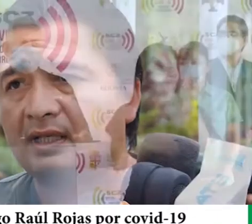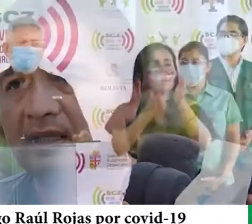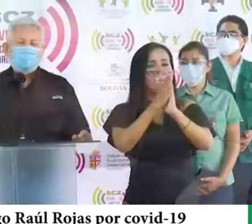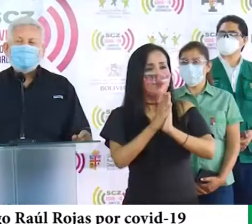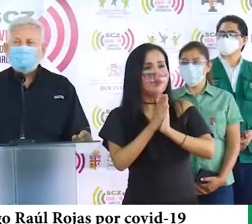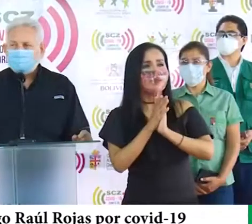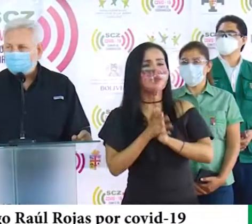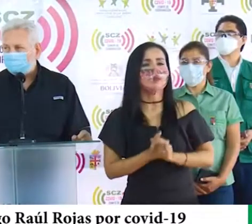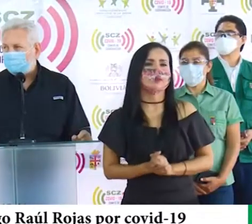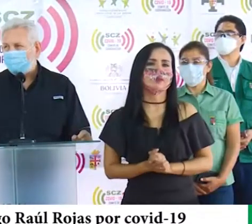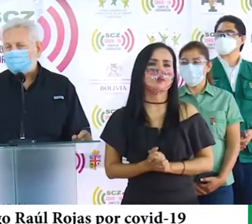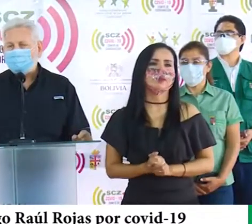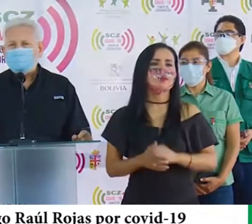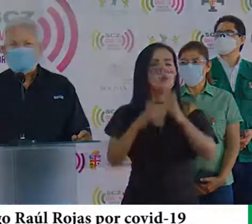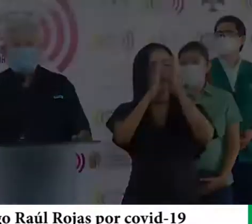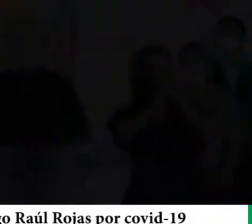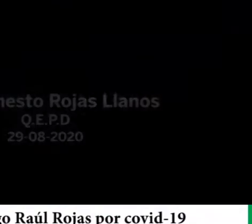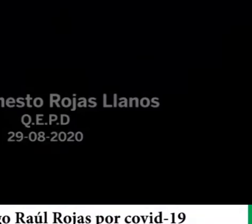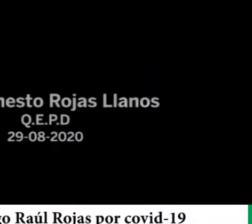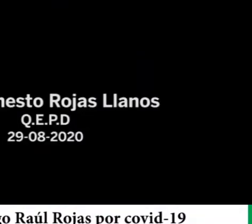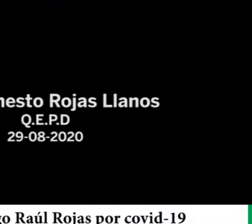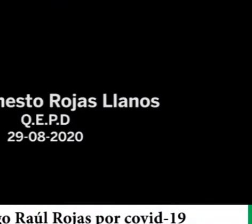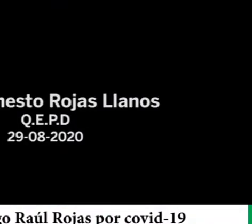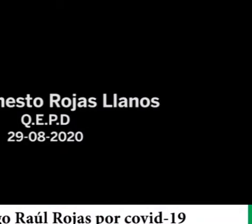pedirle a todos que estén en nuestras oraciones.